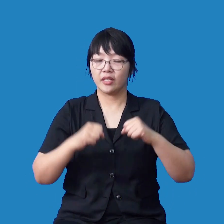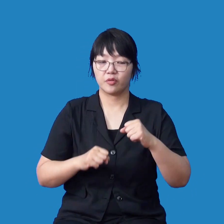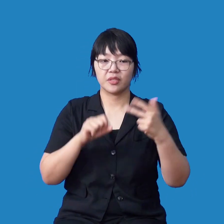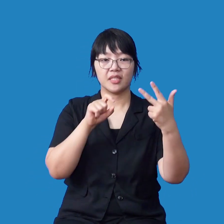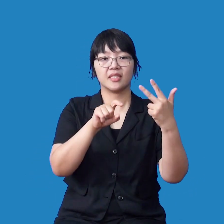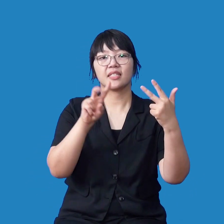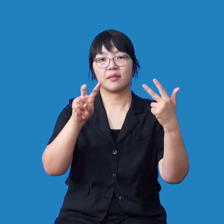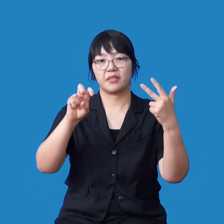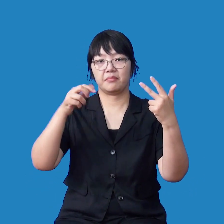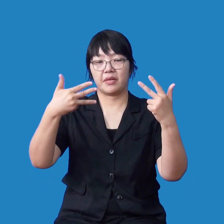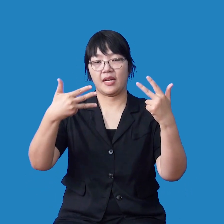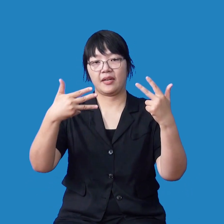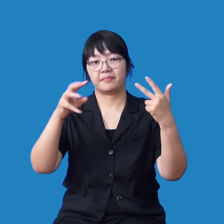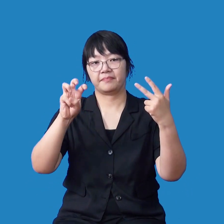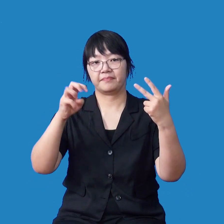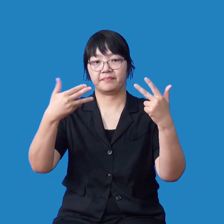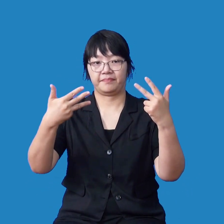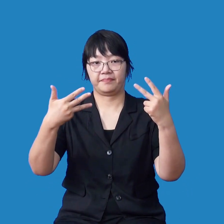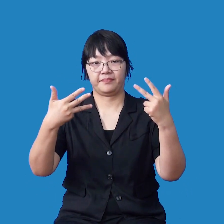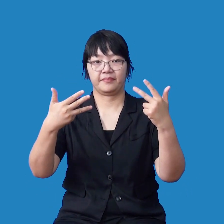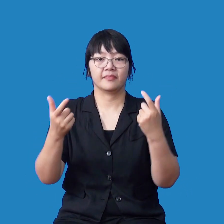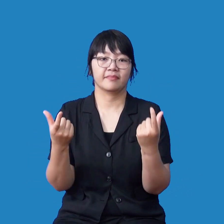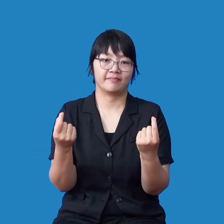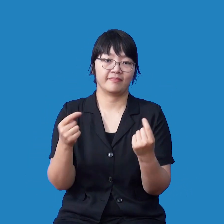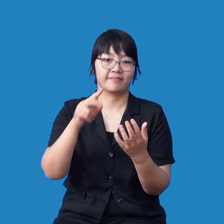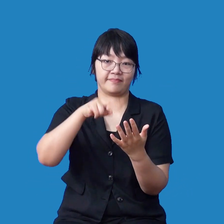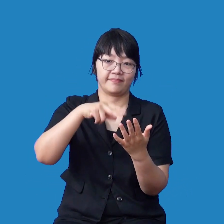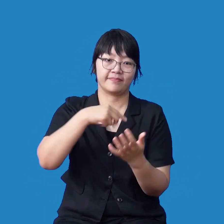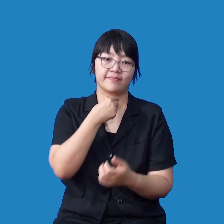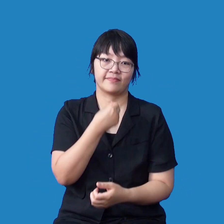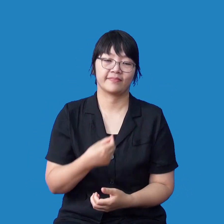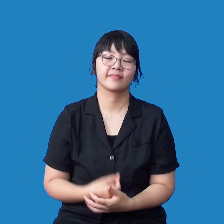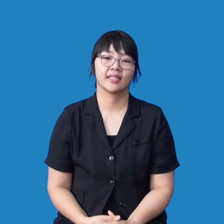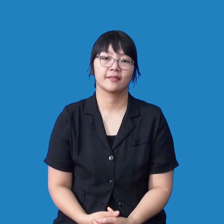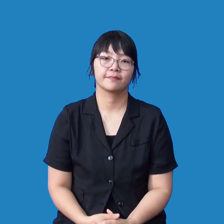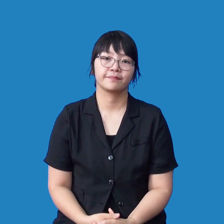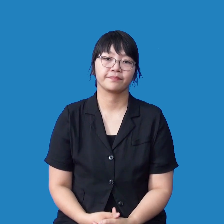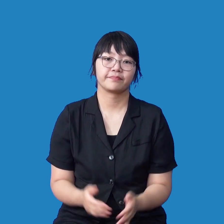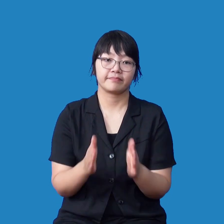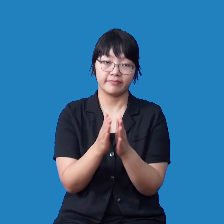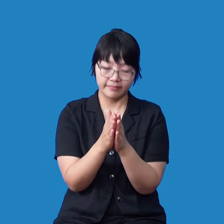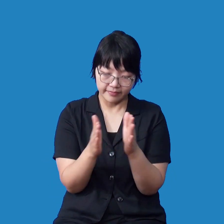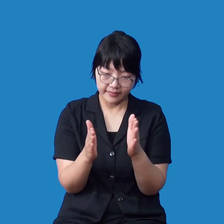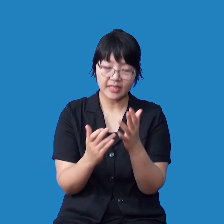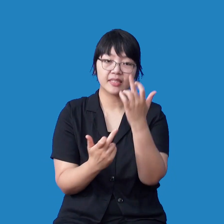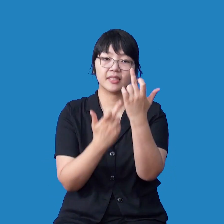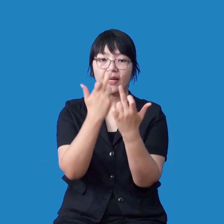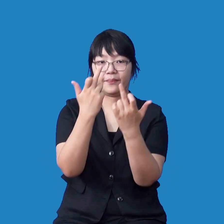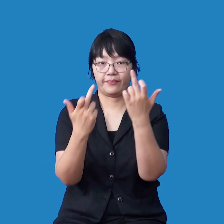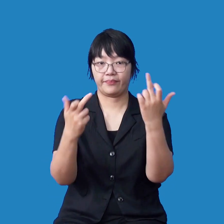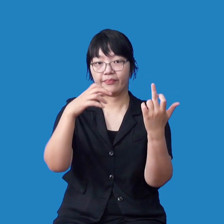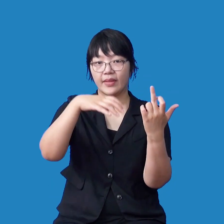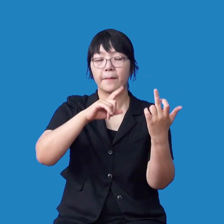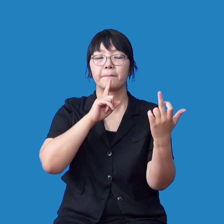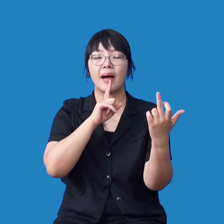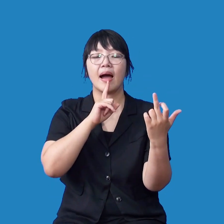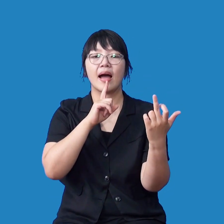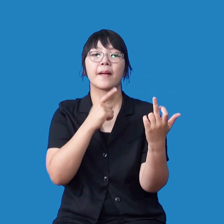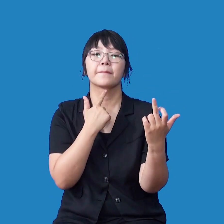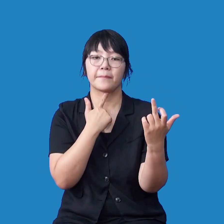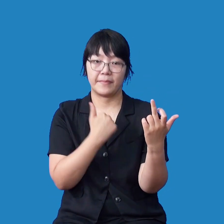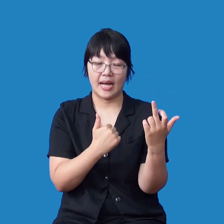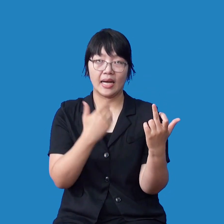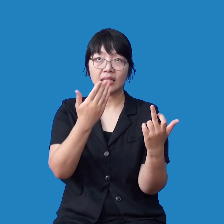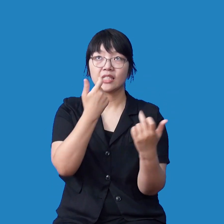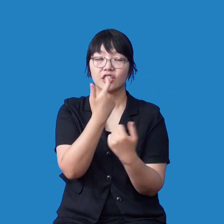38절의 말씀을 보겠습니다. 같이 읽습니다. 사도행전 7장 38절 시작. 시내산에서 말하던